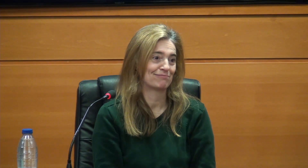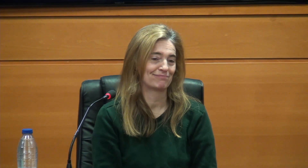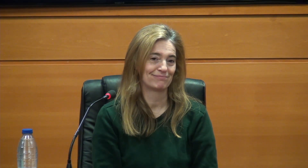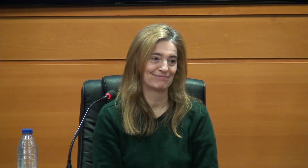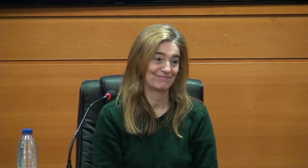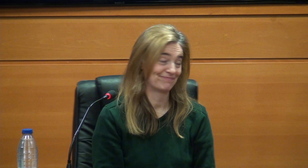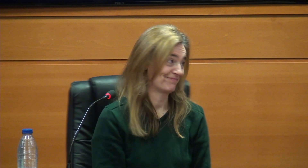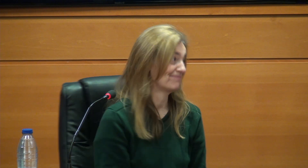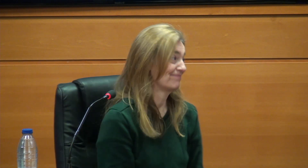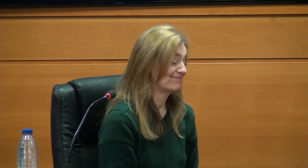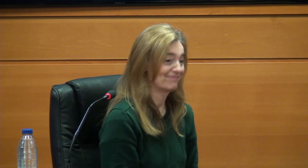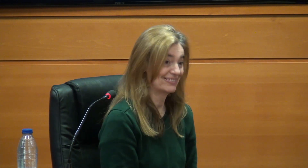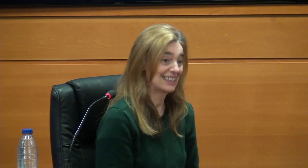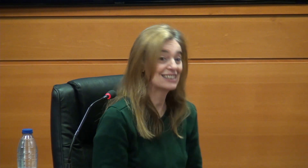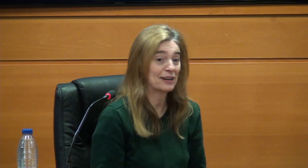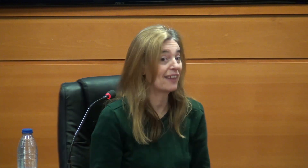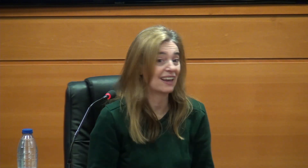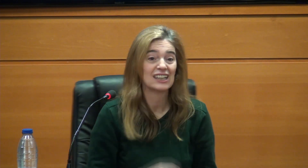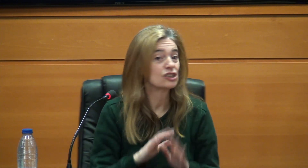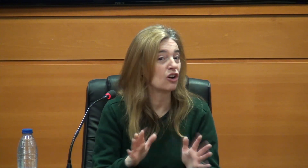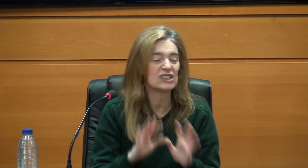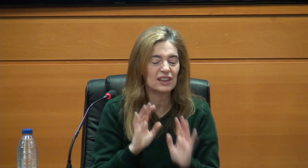los pies es más difícil